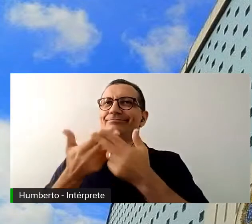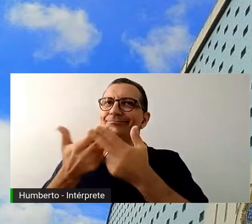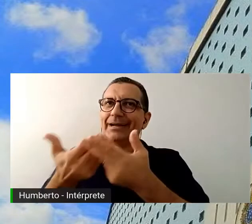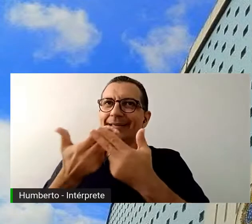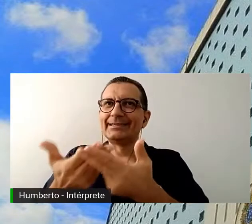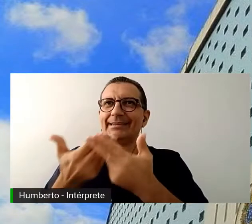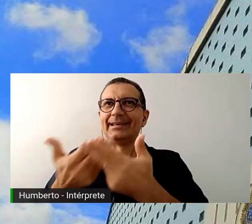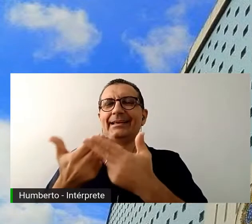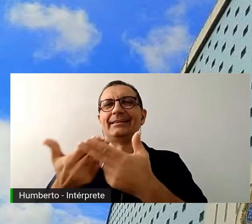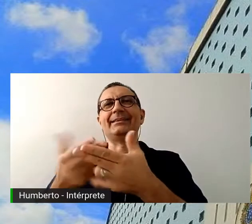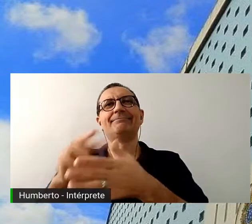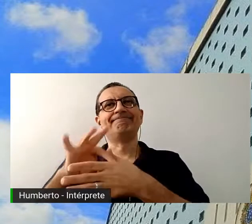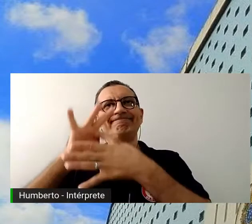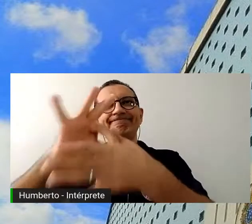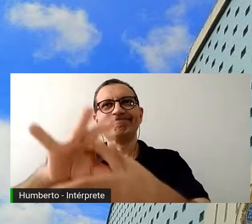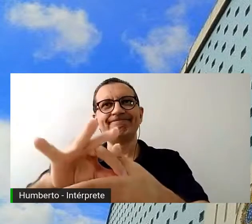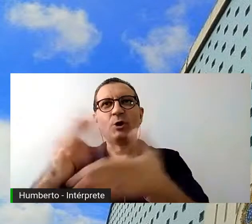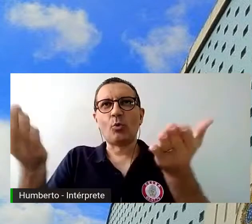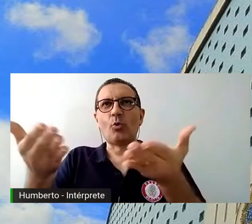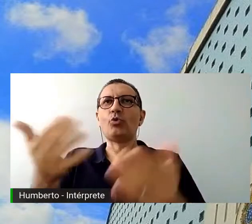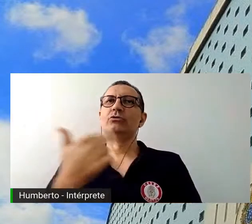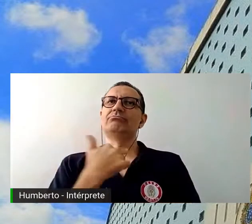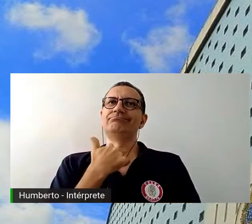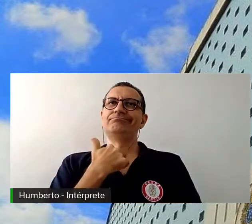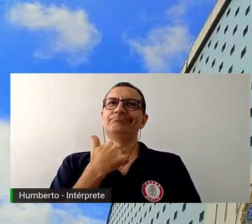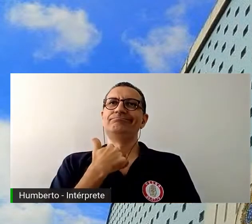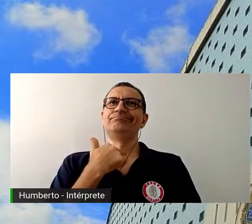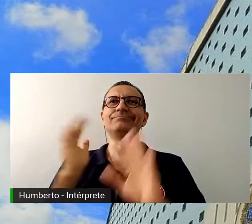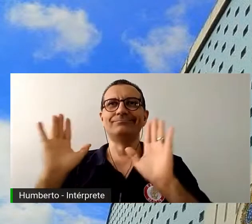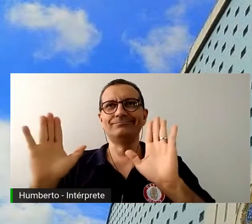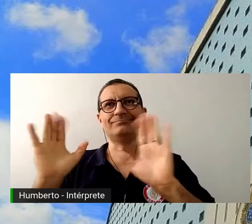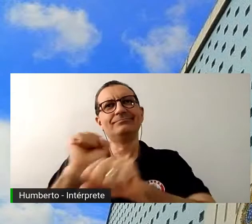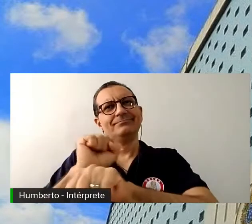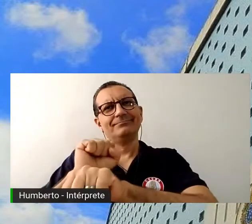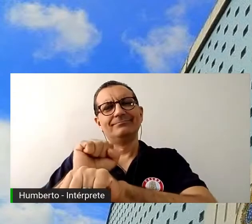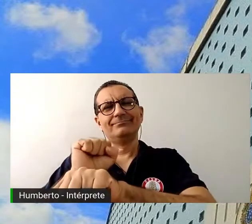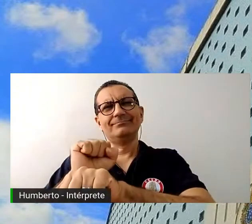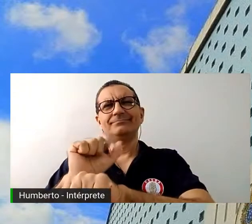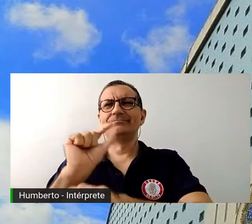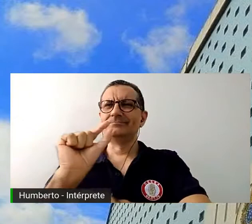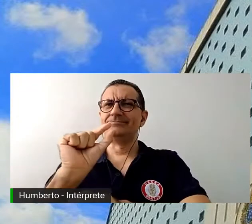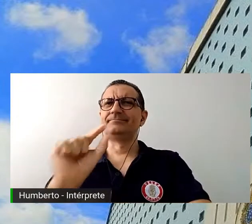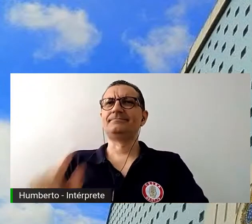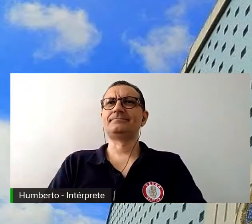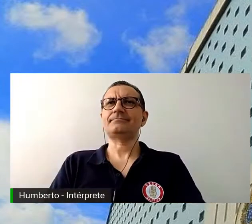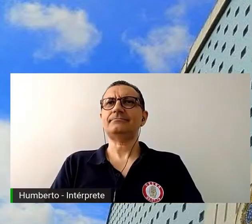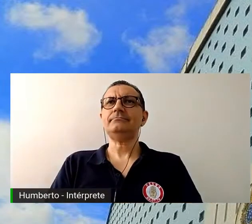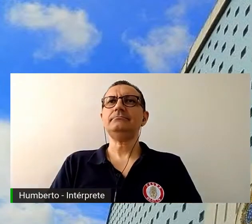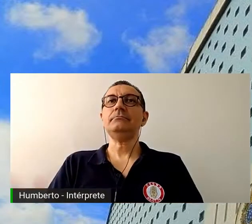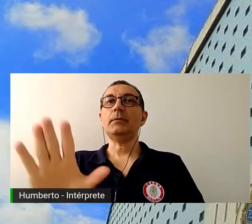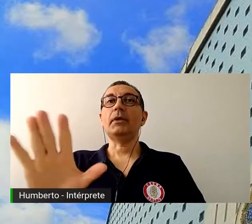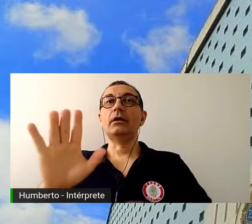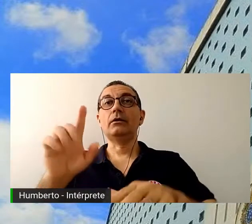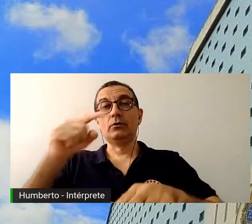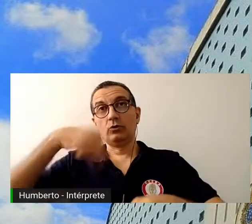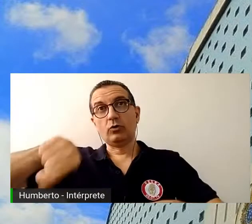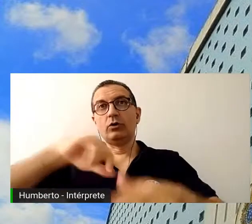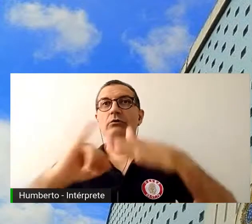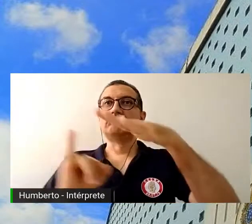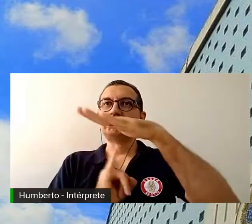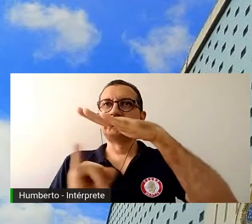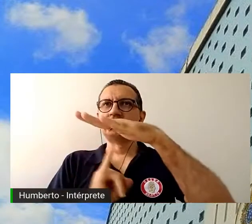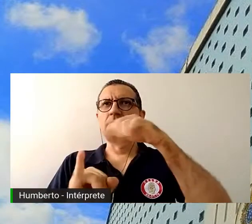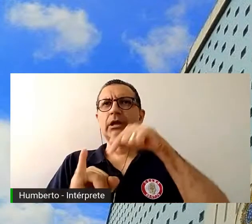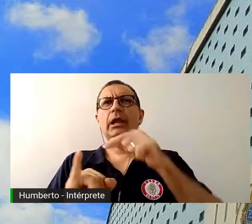retorno presencial, nem mesmo um retorno híbrido. E nós, a instituição, ela, além de preservar pela qualidade do